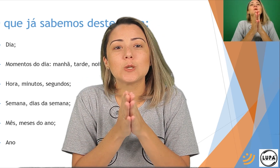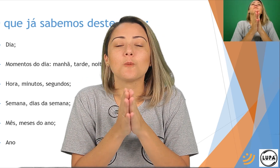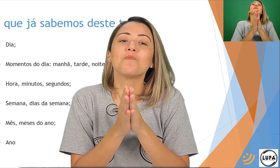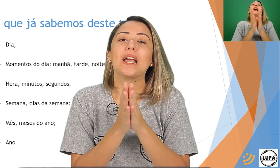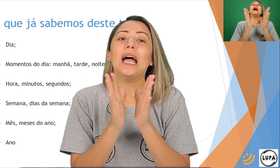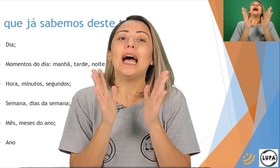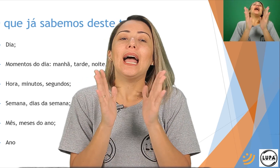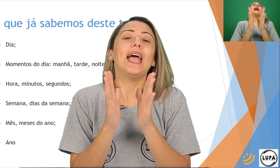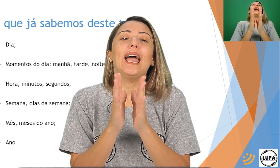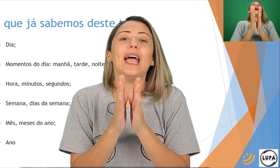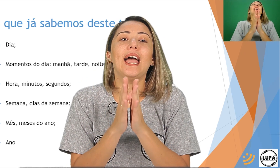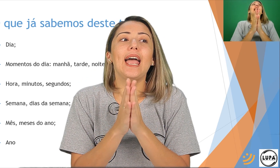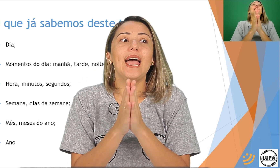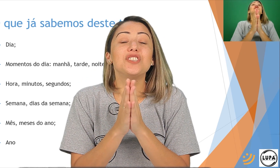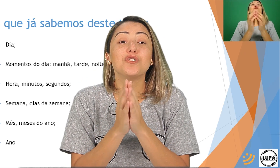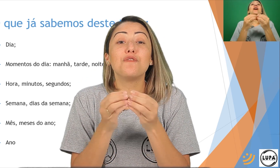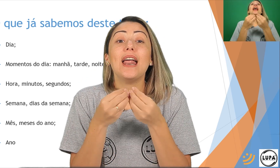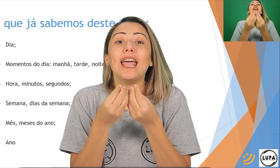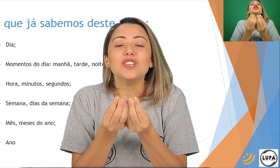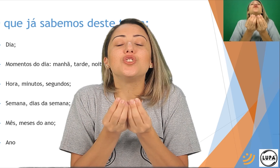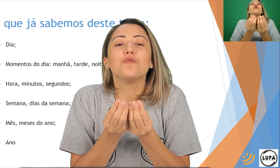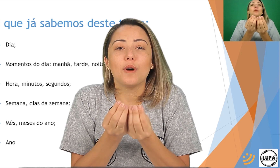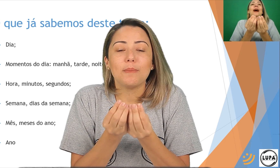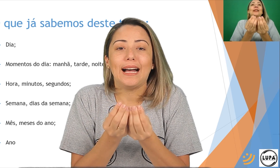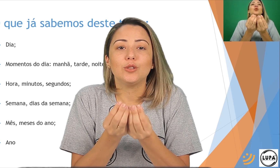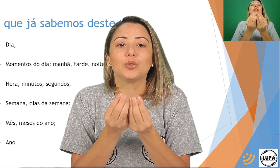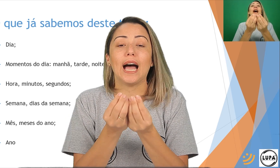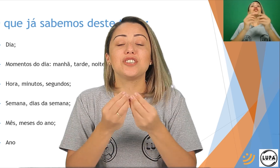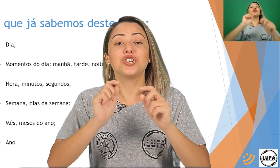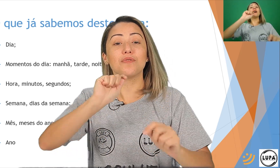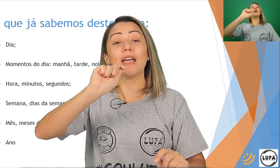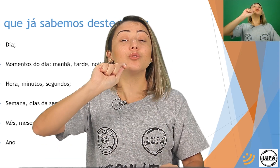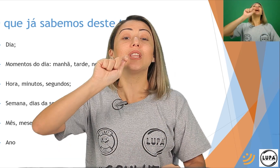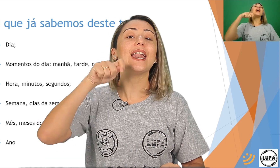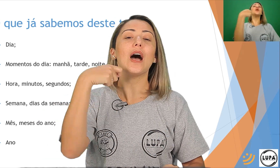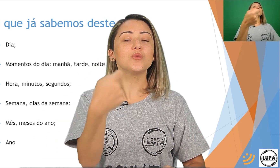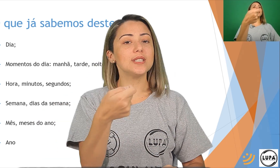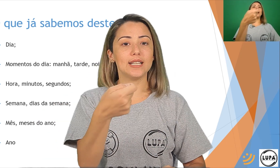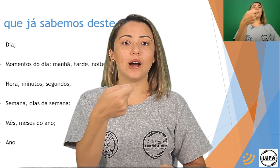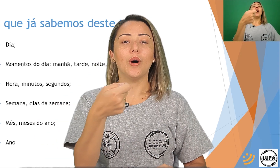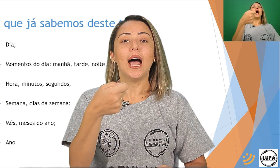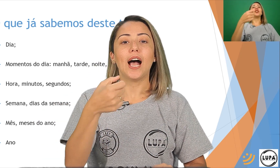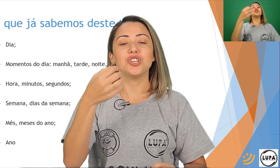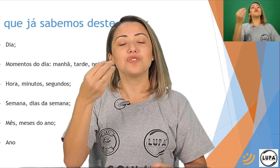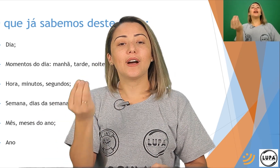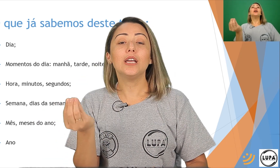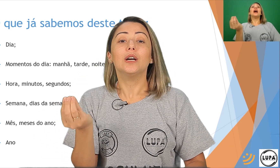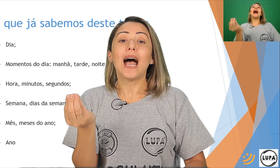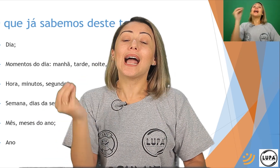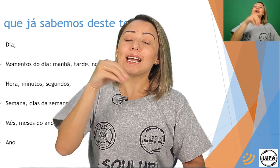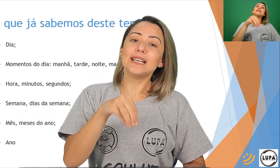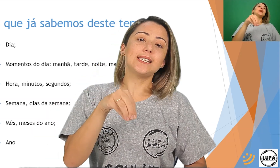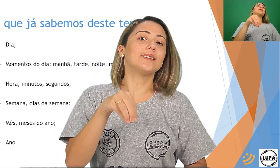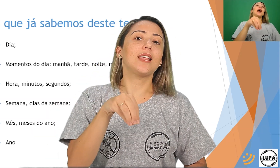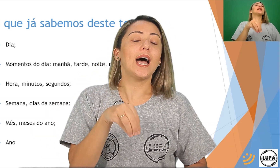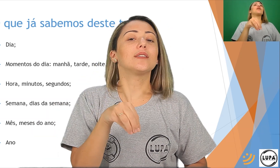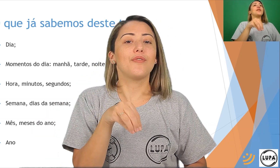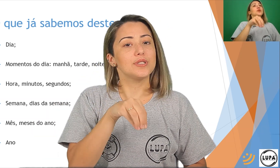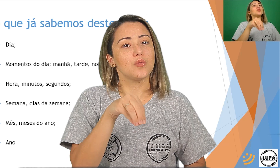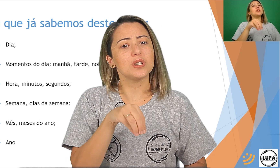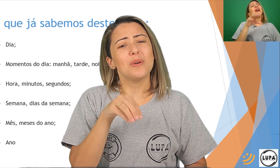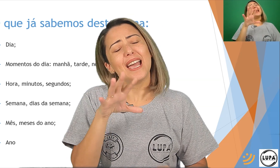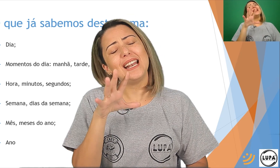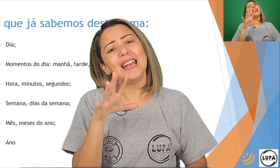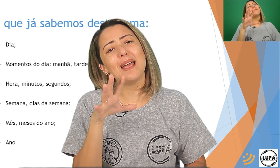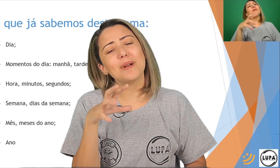que isso, é diferente o formato, tá? A gente não vai alterar o sinal, a gente vai acrescentar